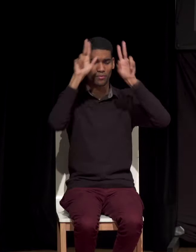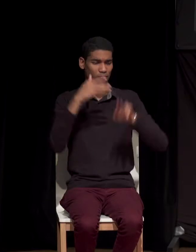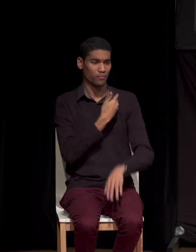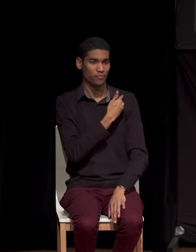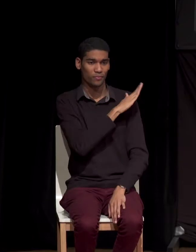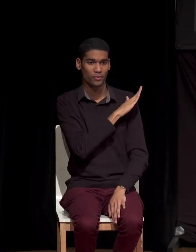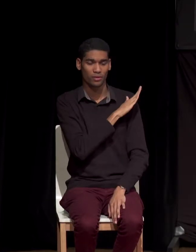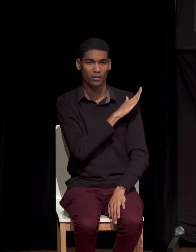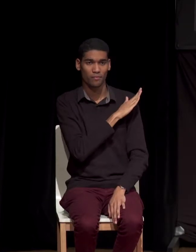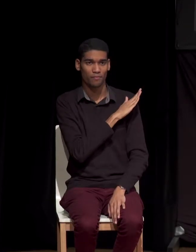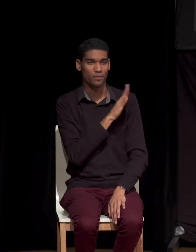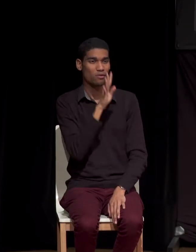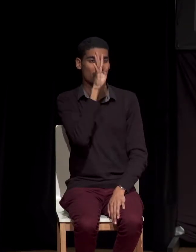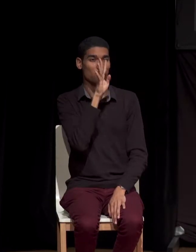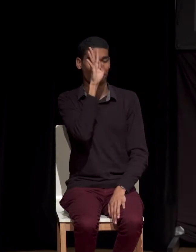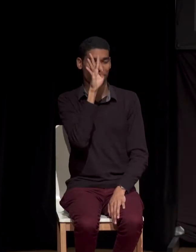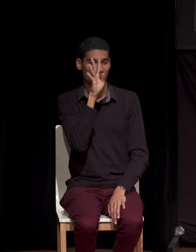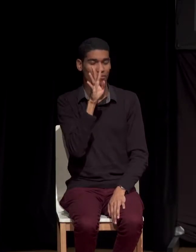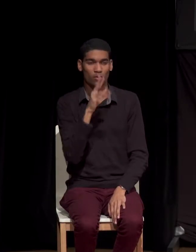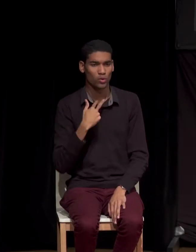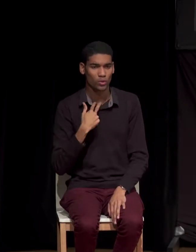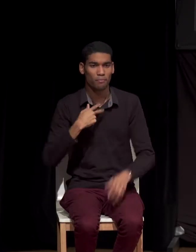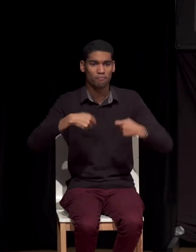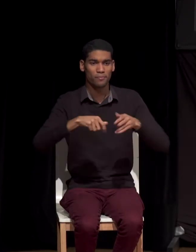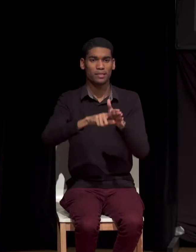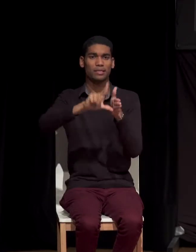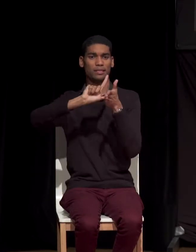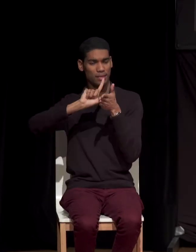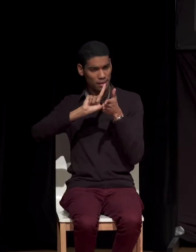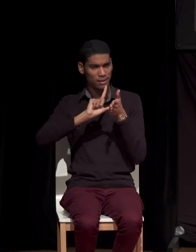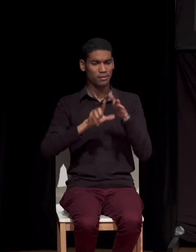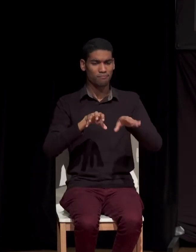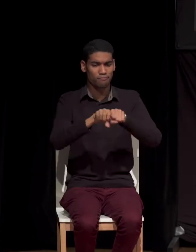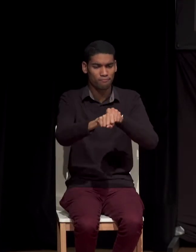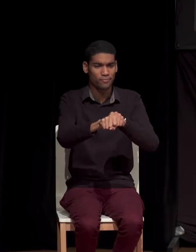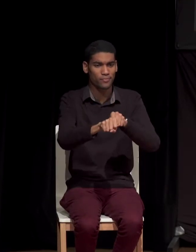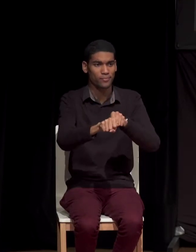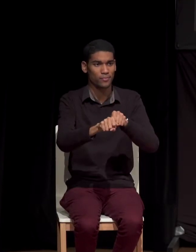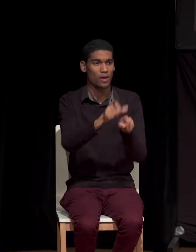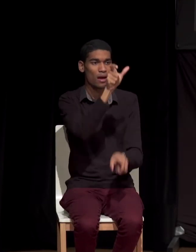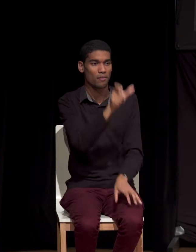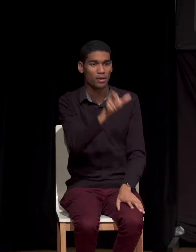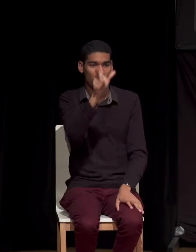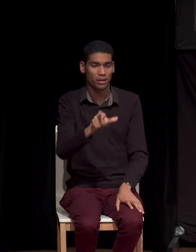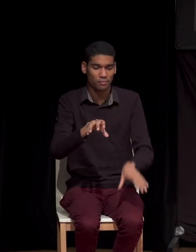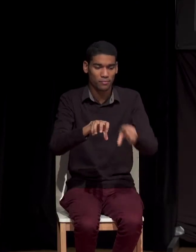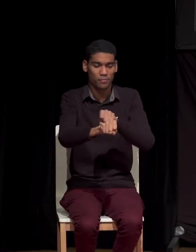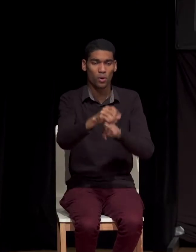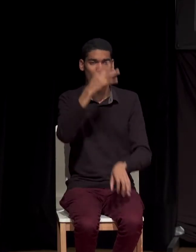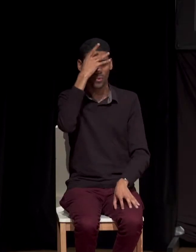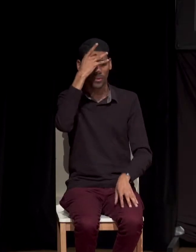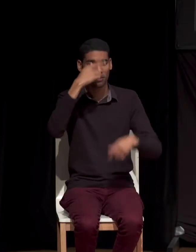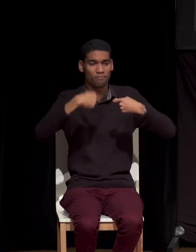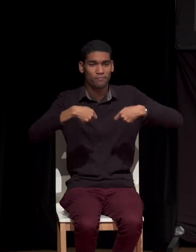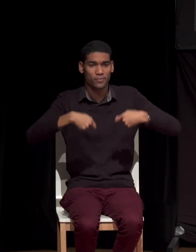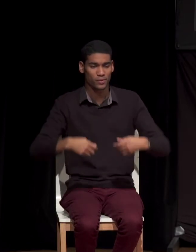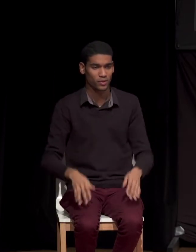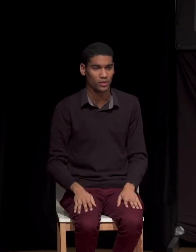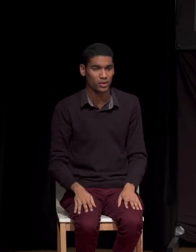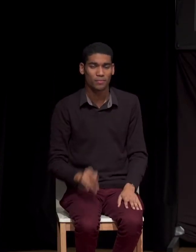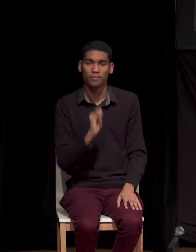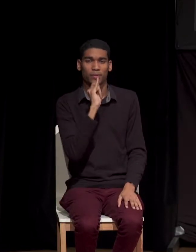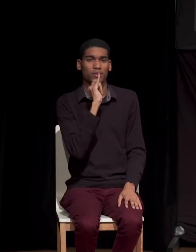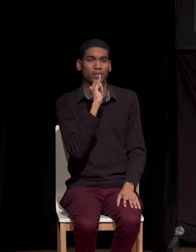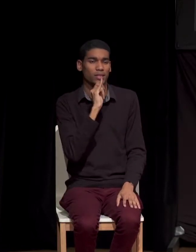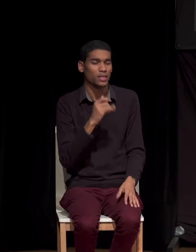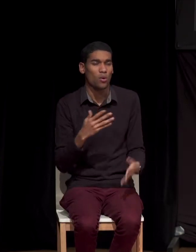em formação, sem pensar em formação de formadores. Porque o que acontece essa